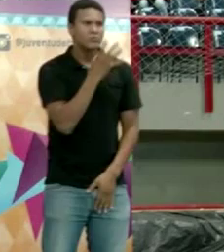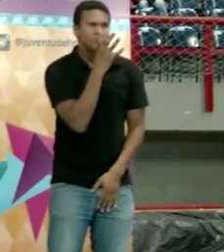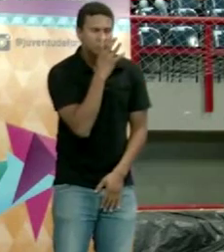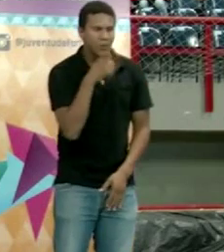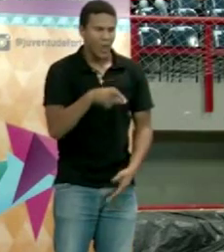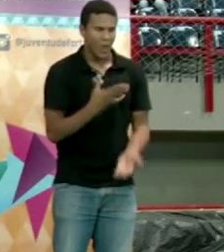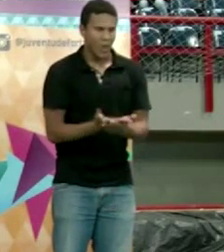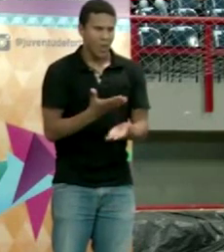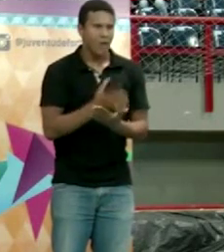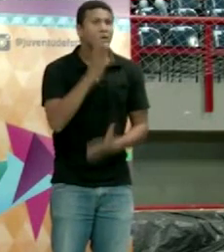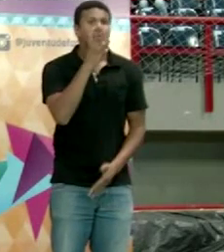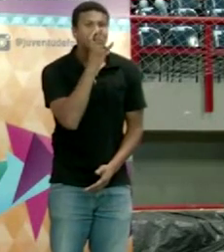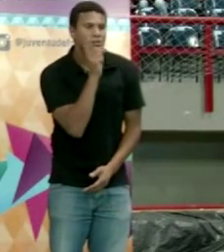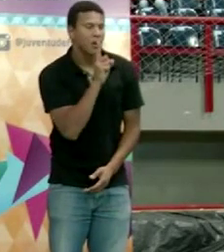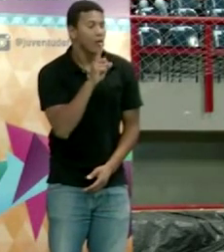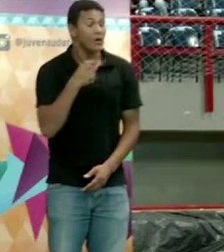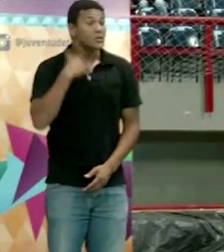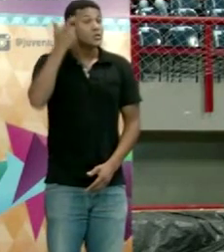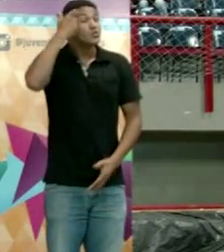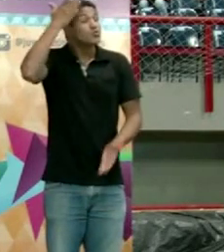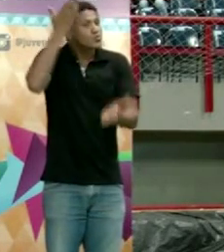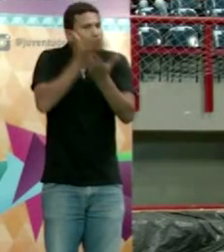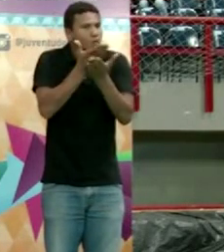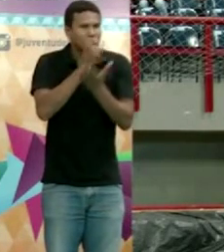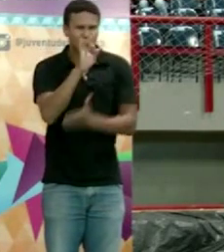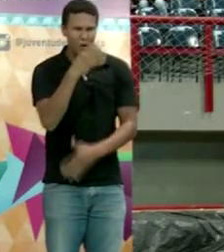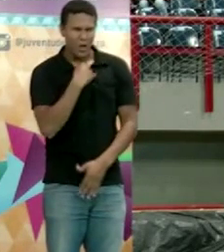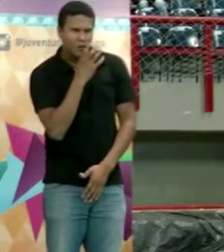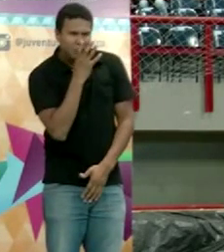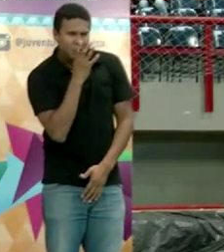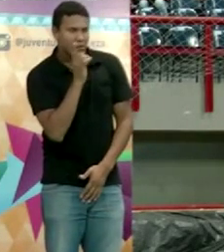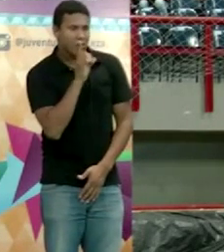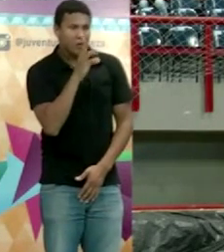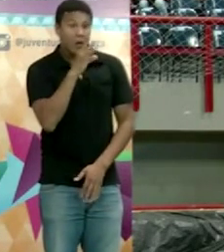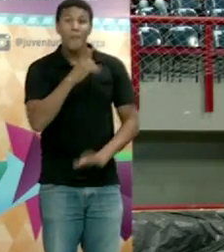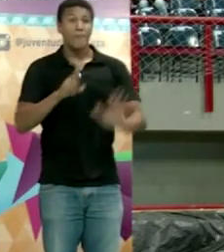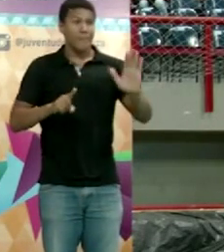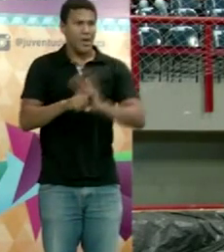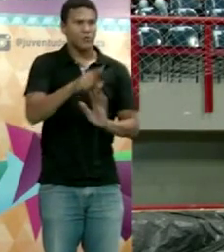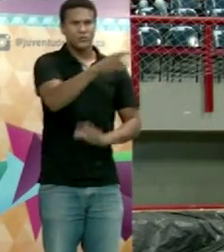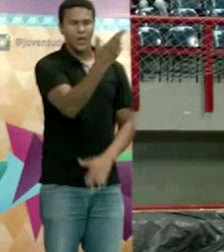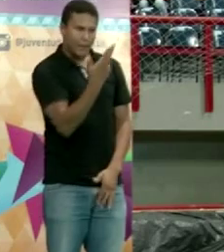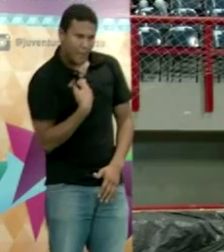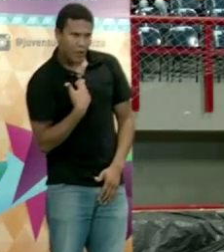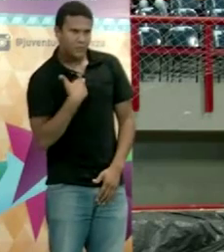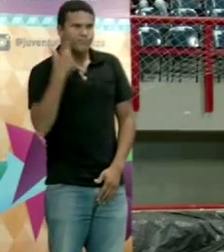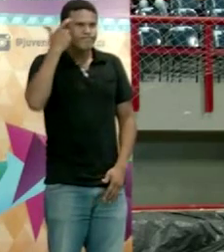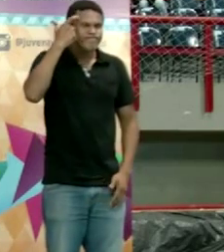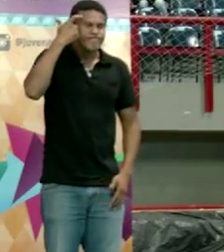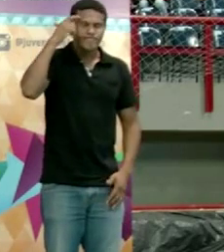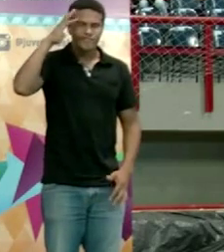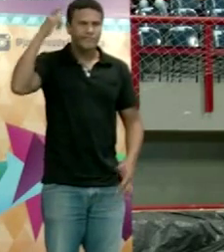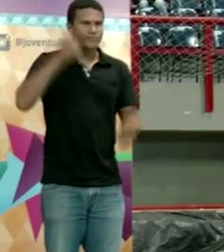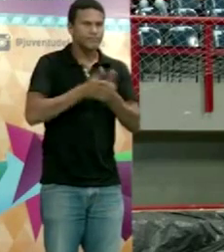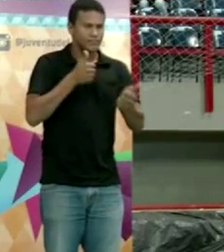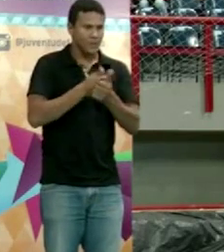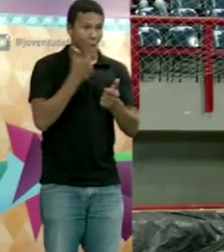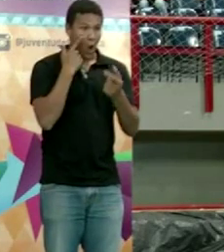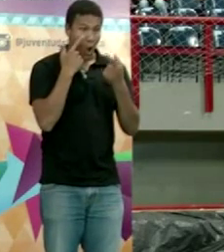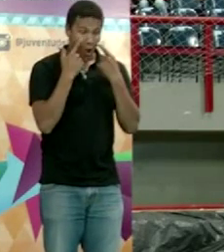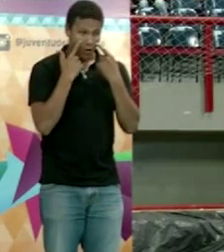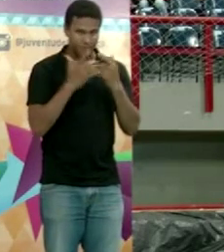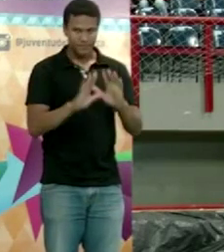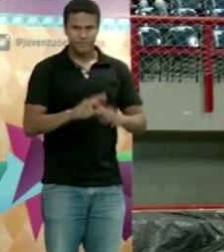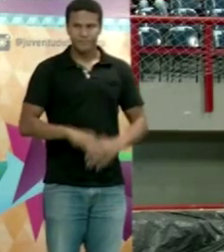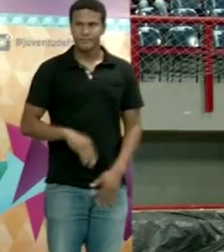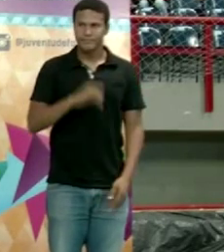Escute, venha para estudar a aula. Cada pergunta que eu fizer é um simulado, é potencial. Presta atenção.